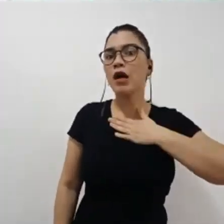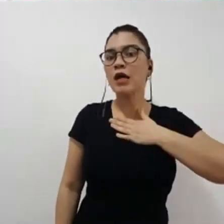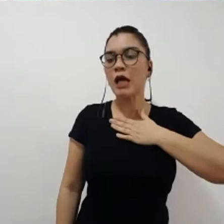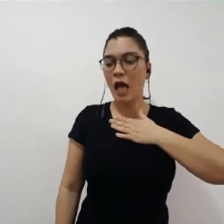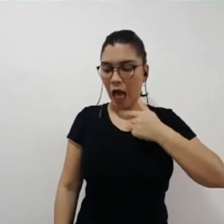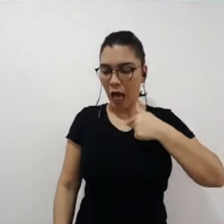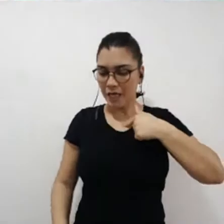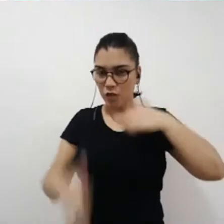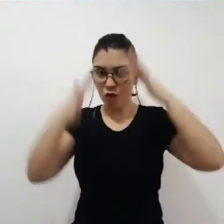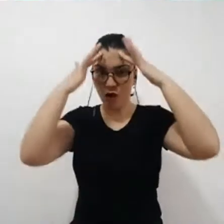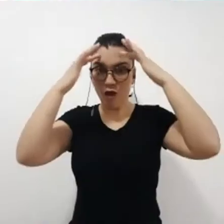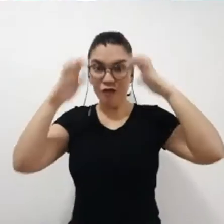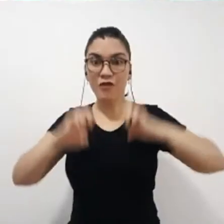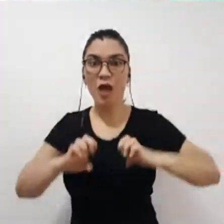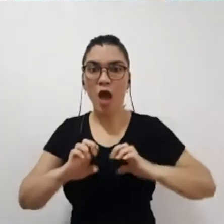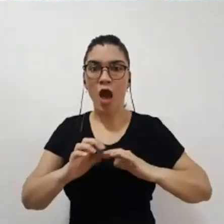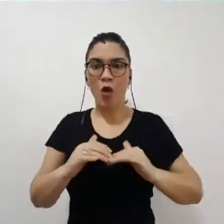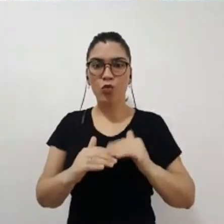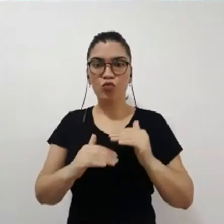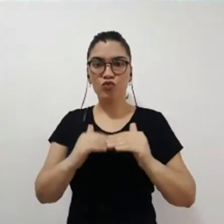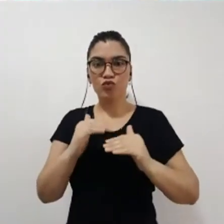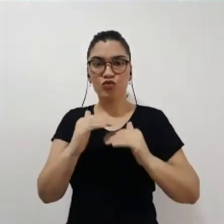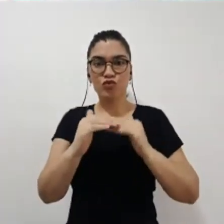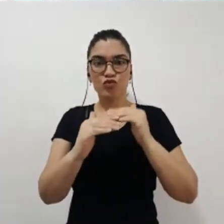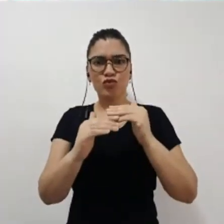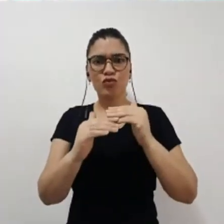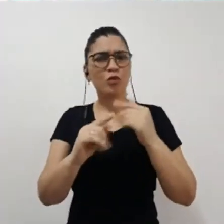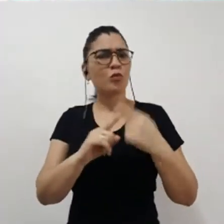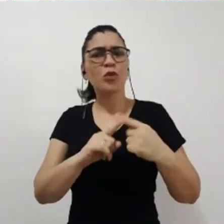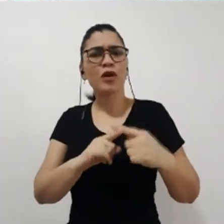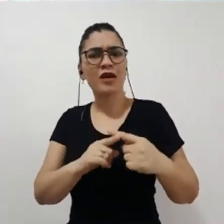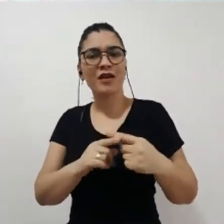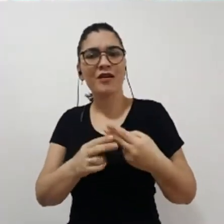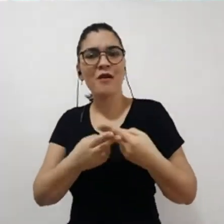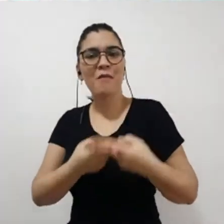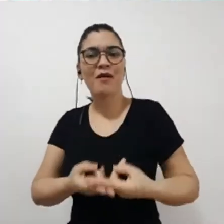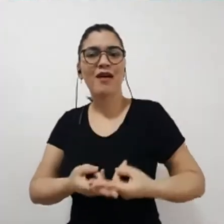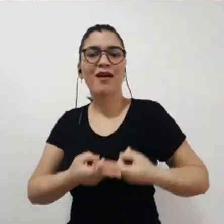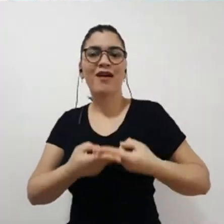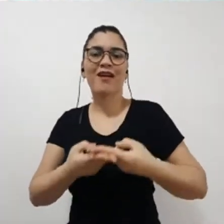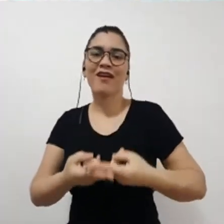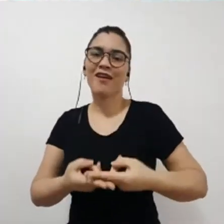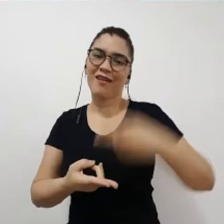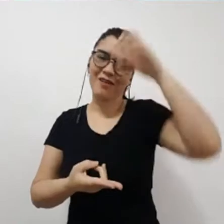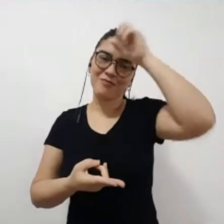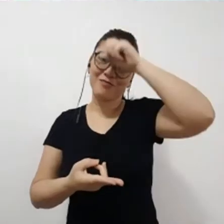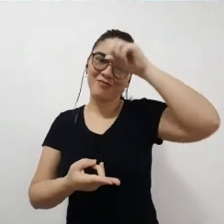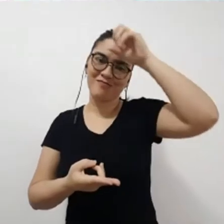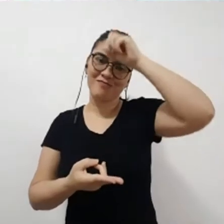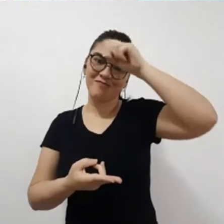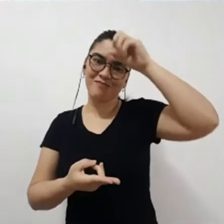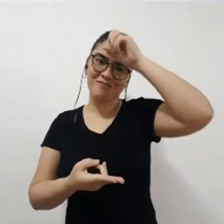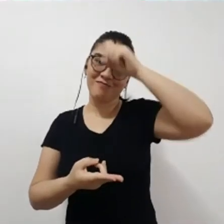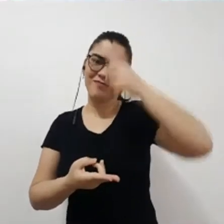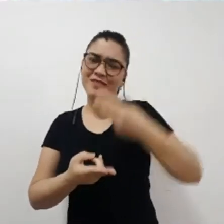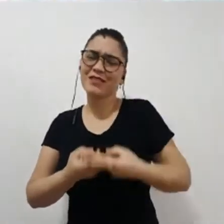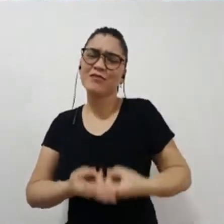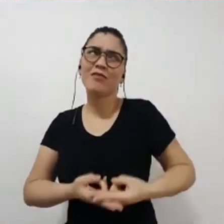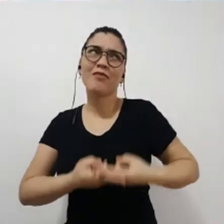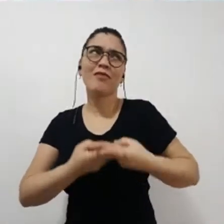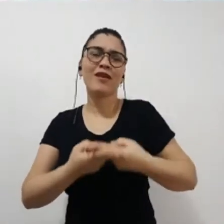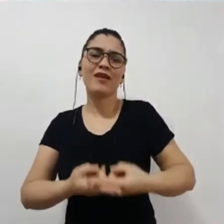Deus opera em nós a paciência, o esperar. E